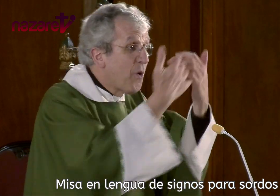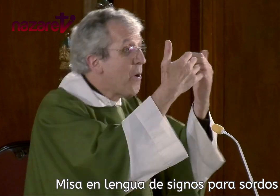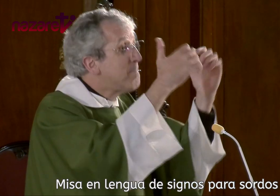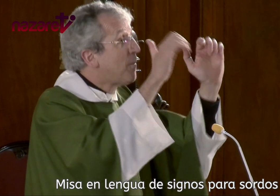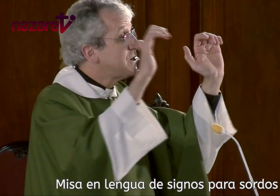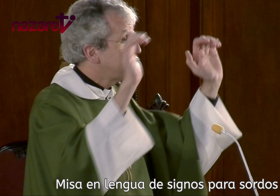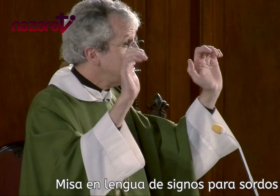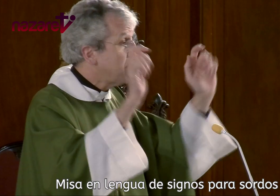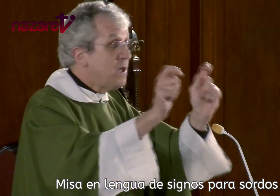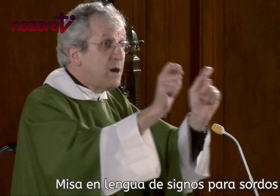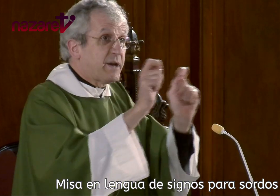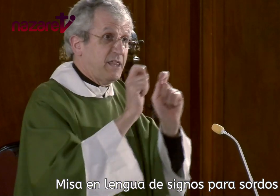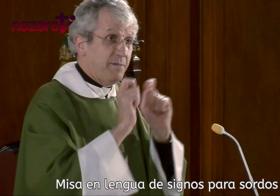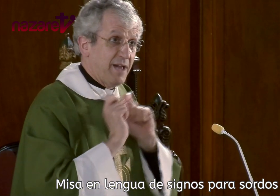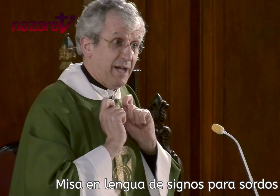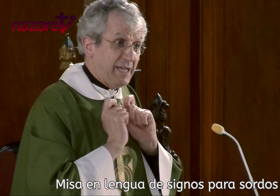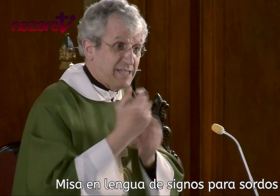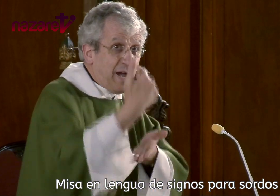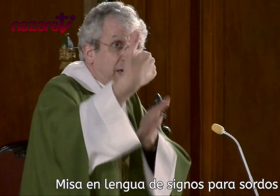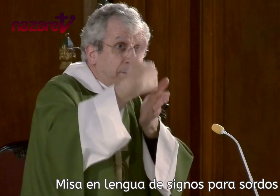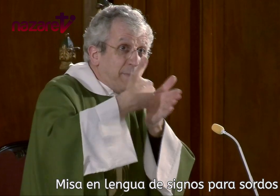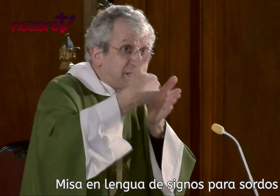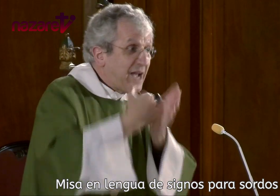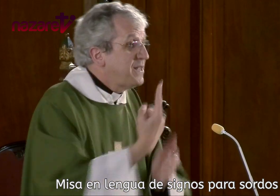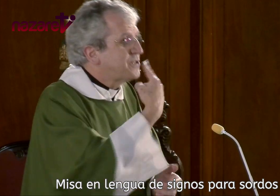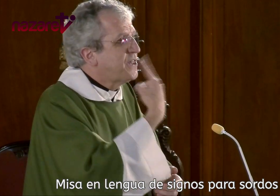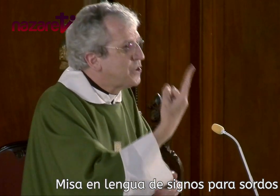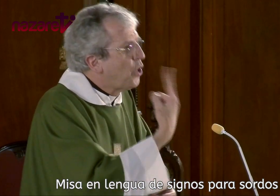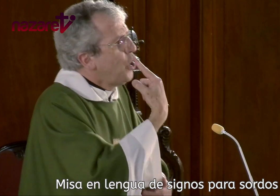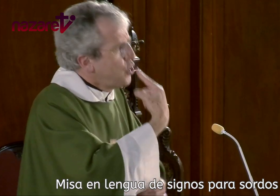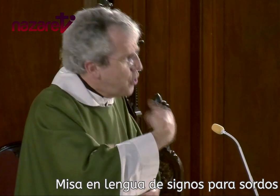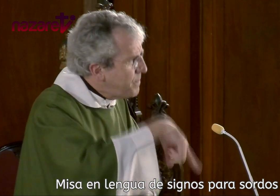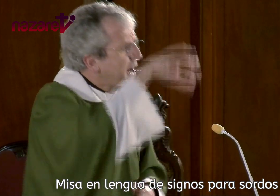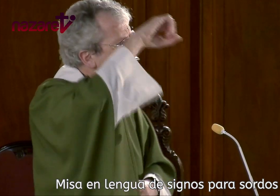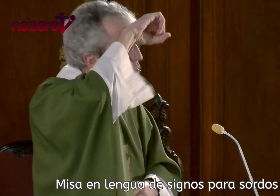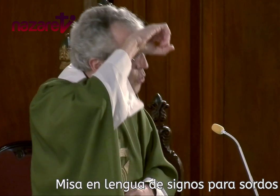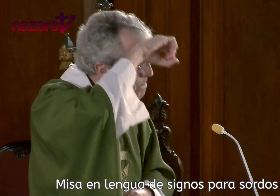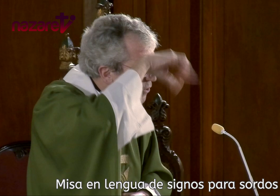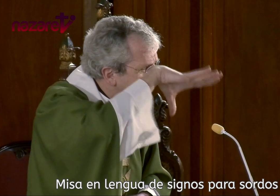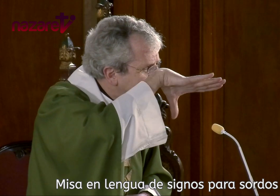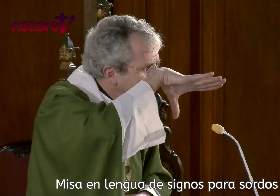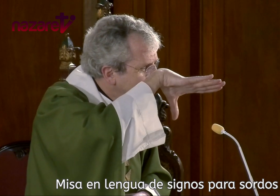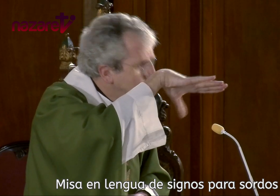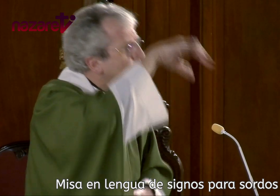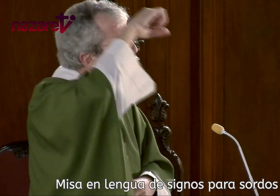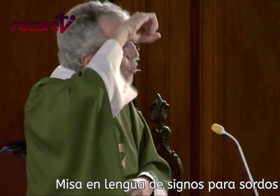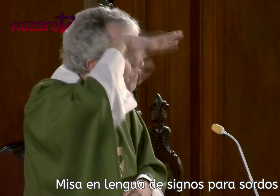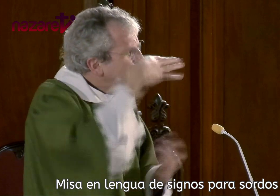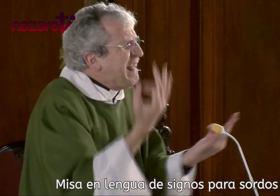moisés recibía ese mensaje de dios diciendo yo enviaré un profeta un profeta que